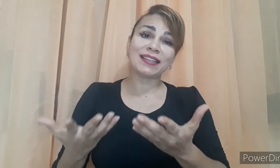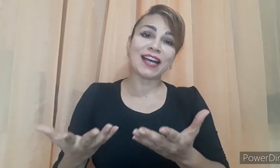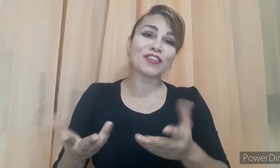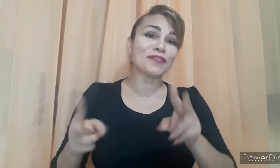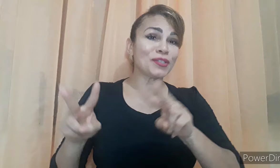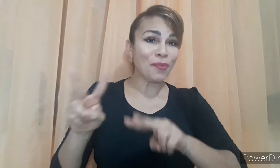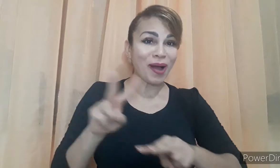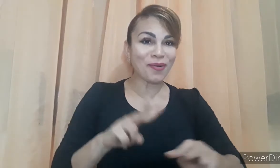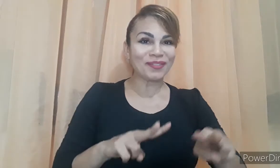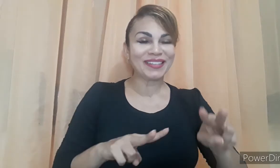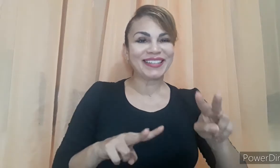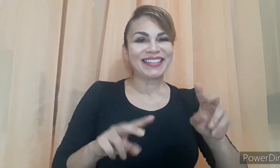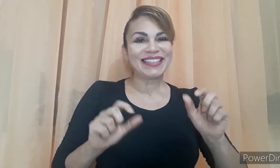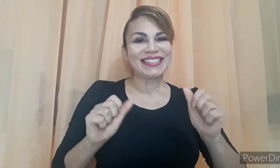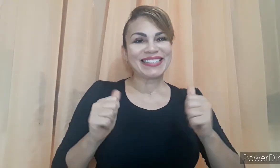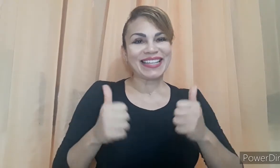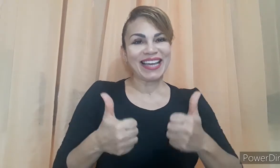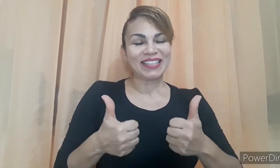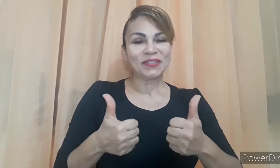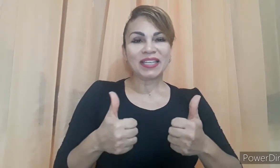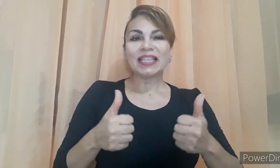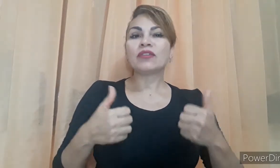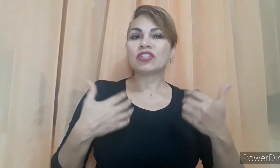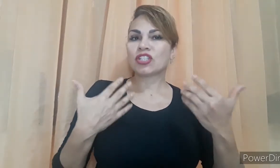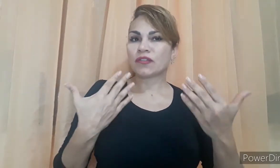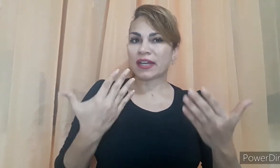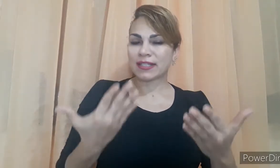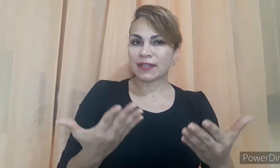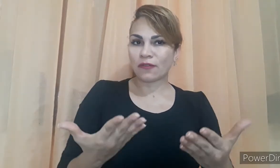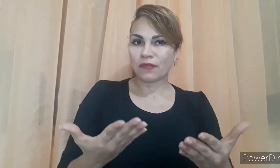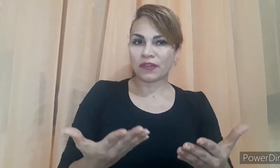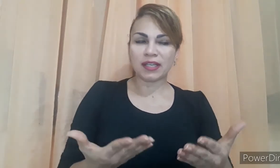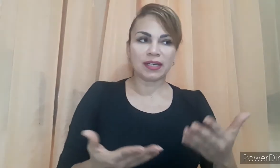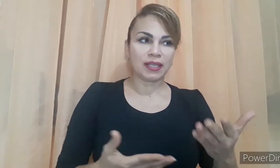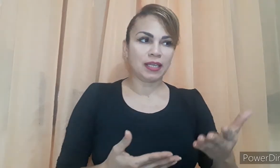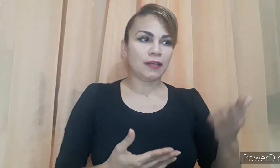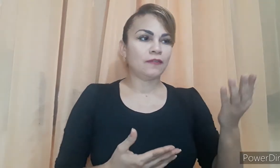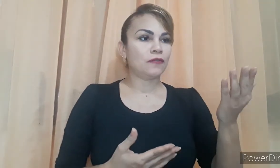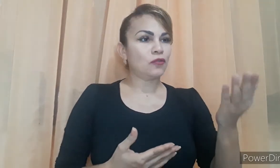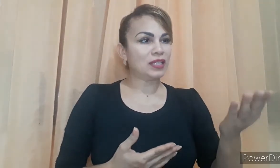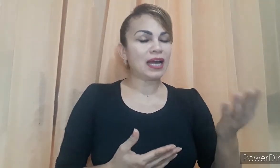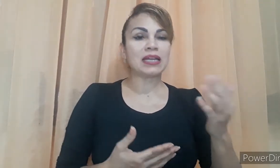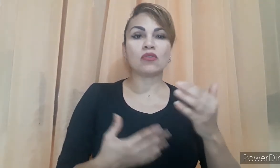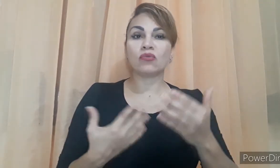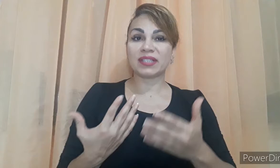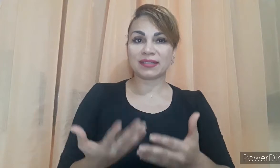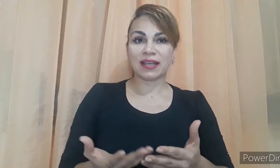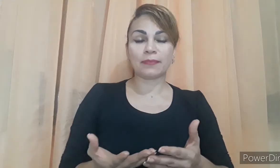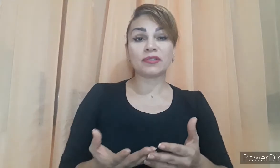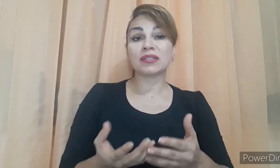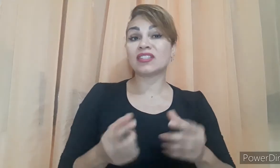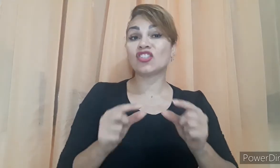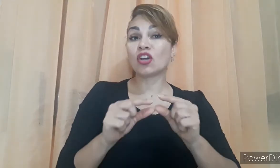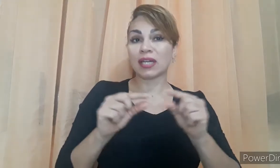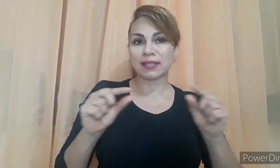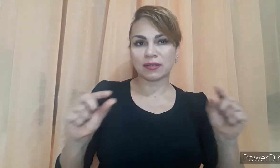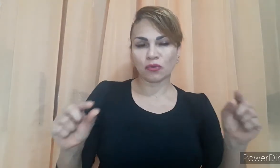modalidade visual. Certo? Então a gente vai desenvolver aqui, vou dar alguns exemplos de